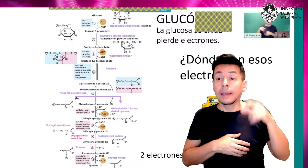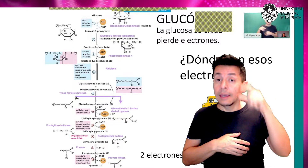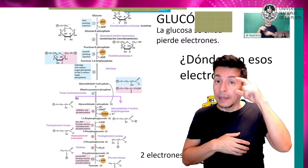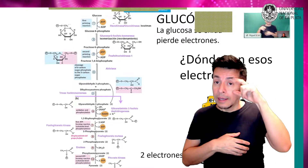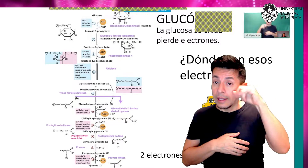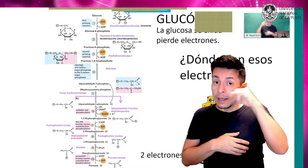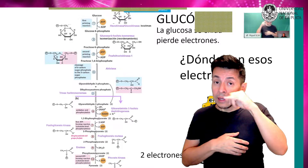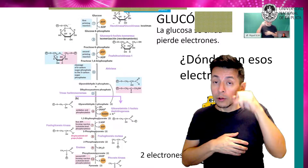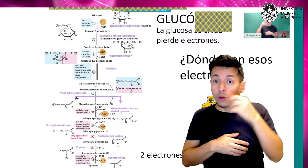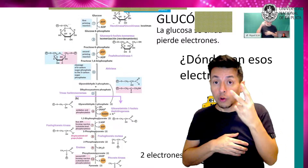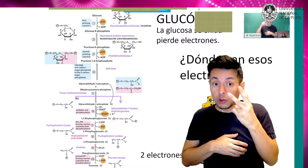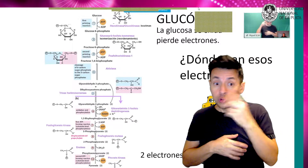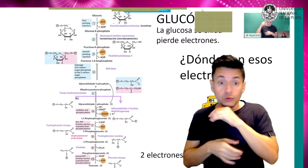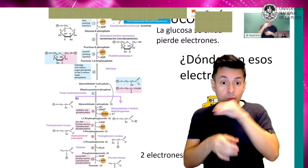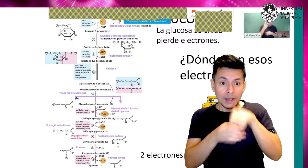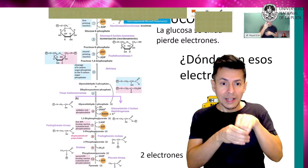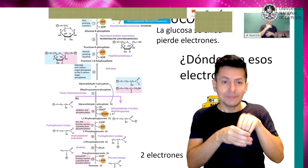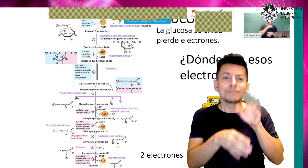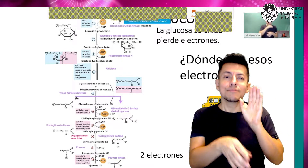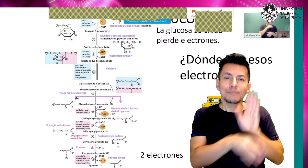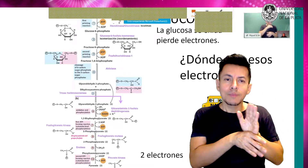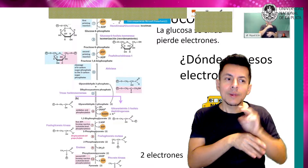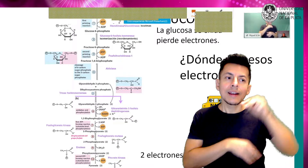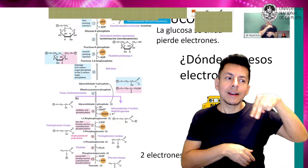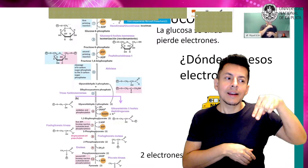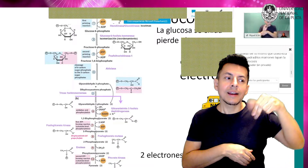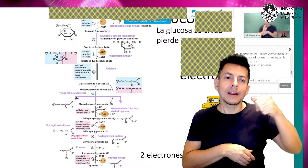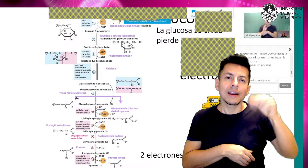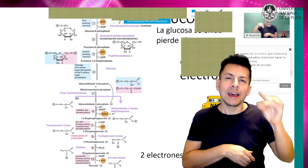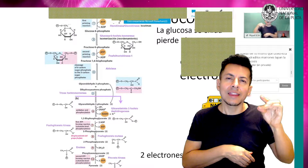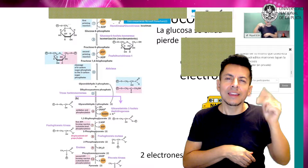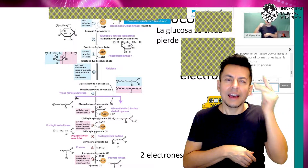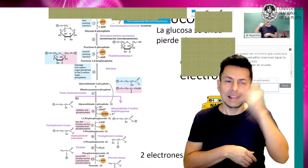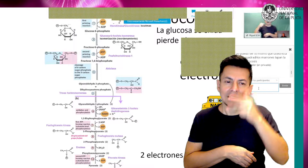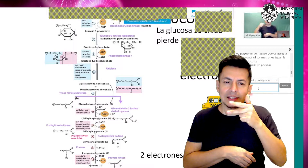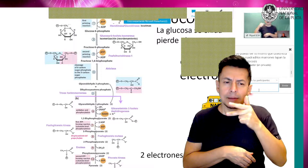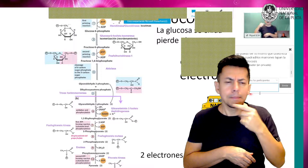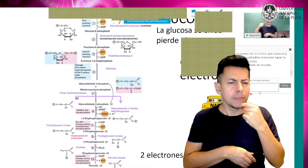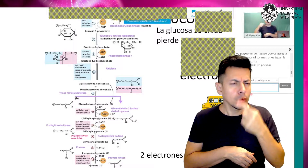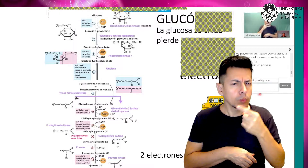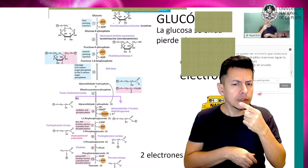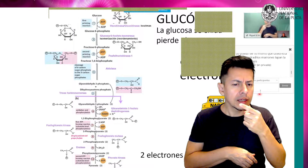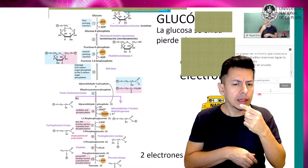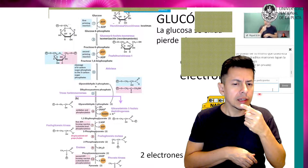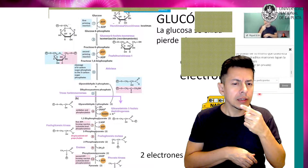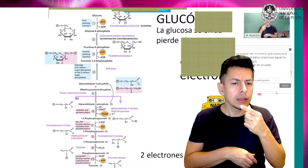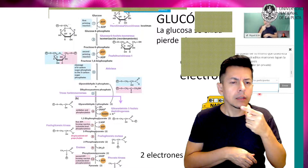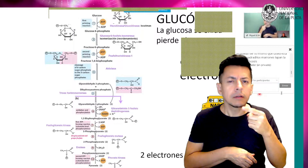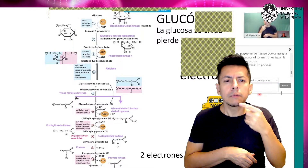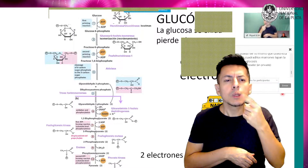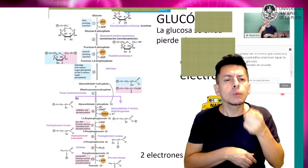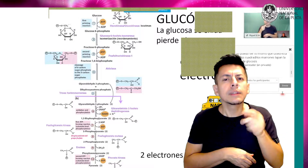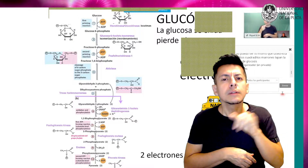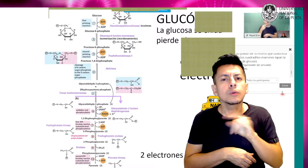reducido. ¿Sí? Abro el chat para ver si hay preguntas. Díganme preguntas hasta acá.